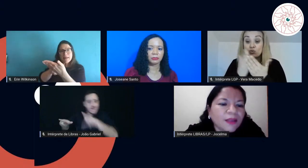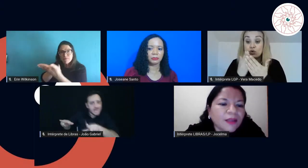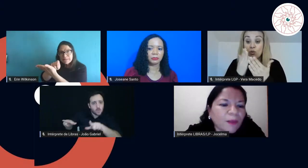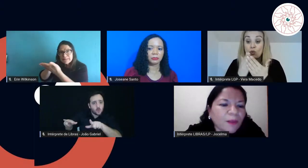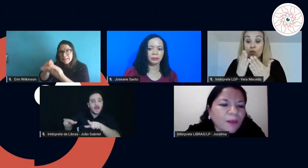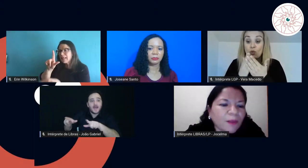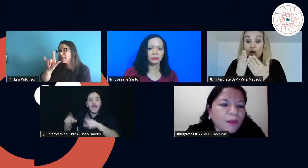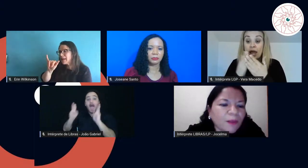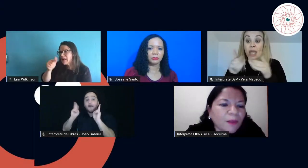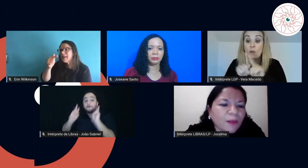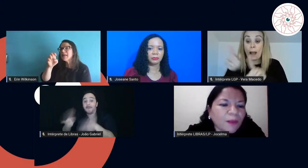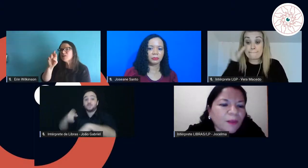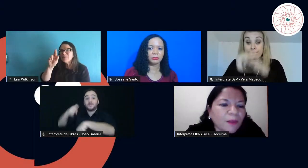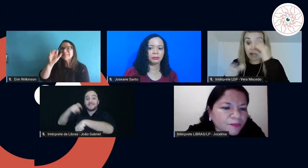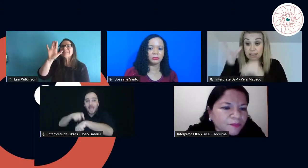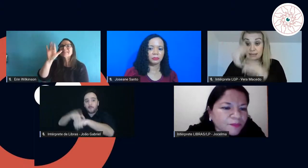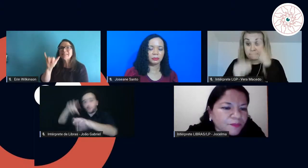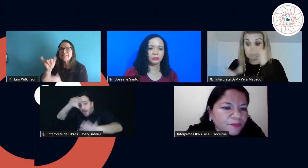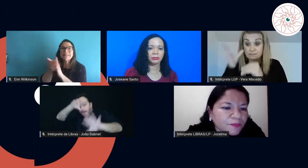estão